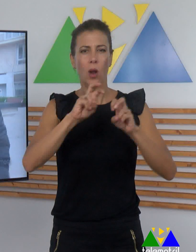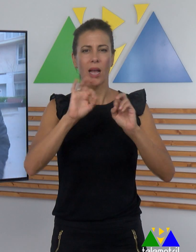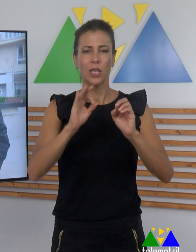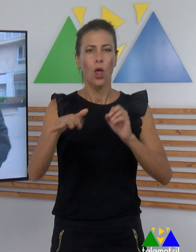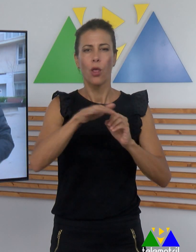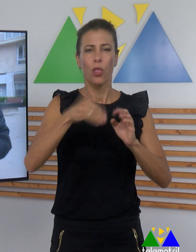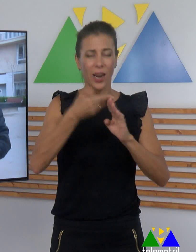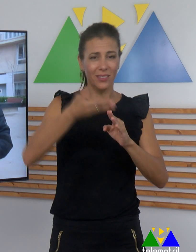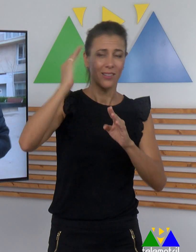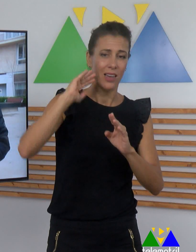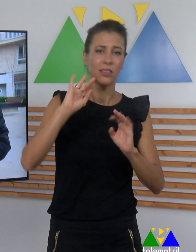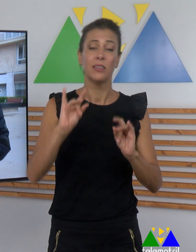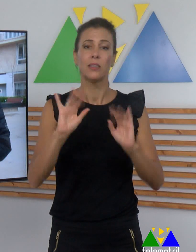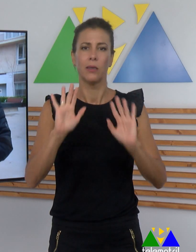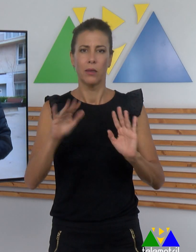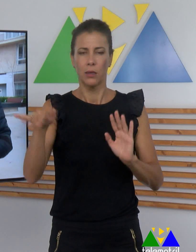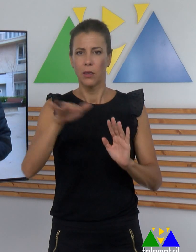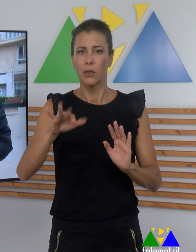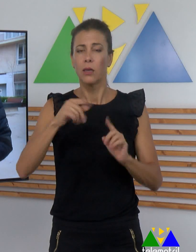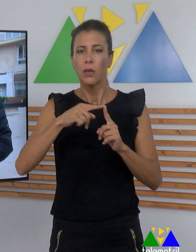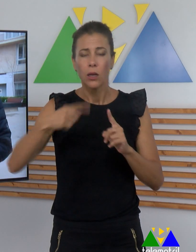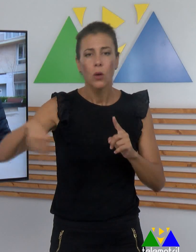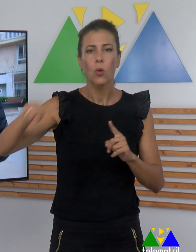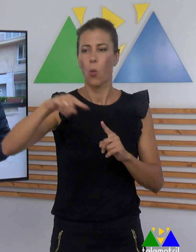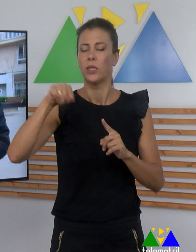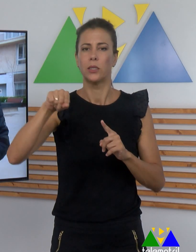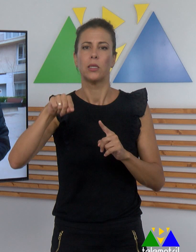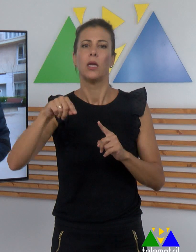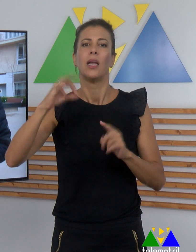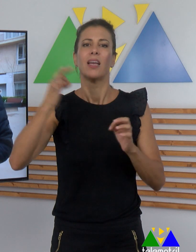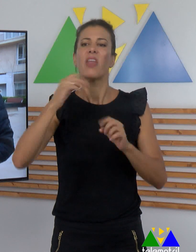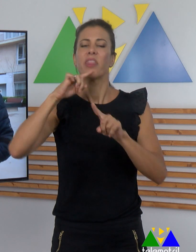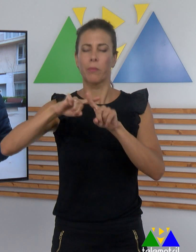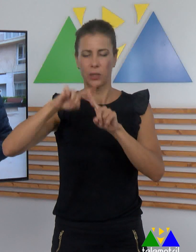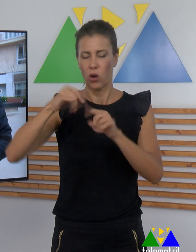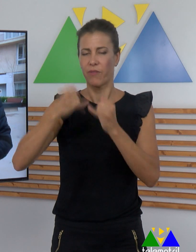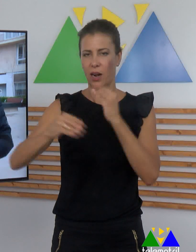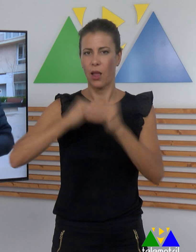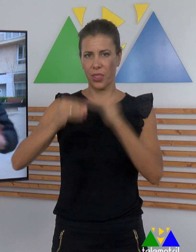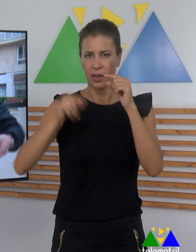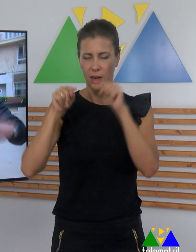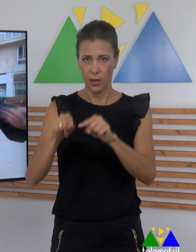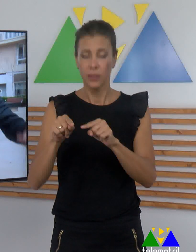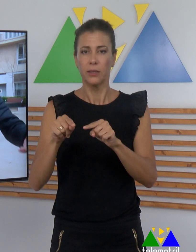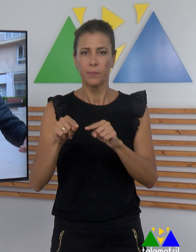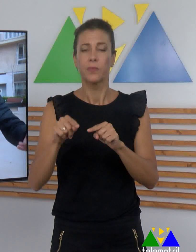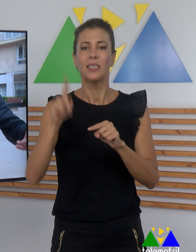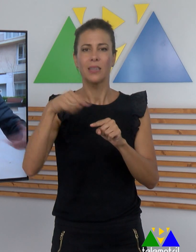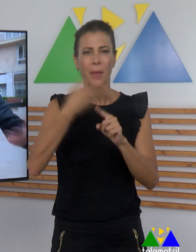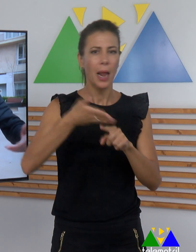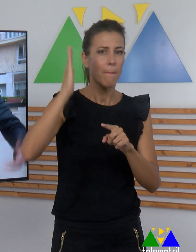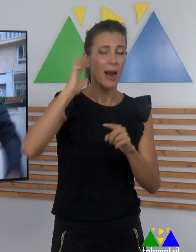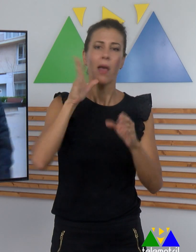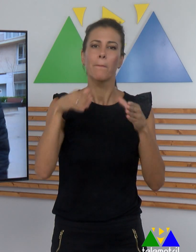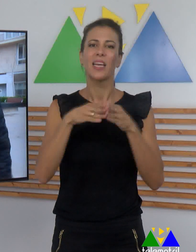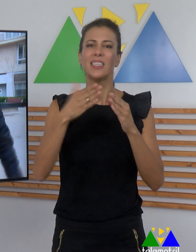ese cementerio era el musulmán, se llamaba la Huerta Makbar, que significa la huerta del cementerio, y estaba a la espalda de la mezquita